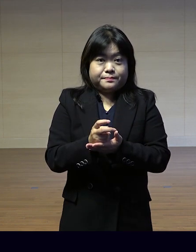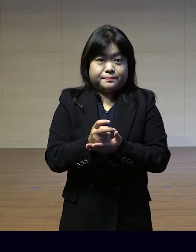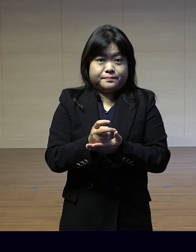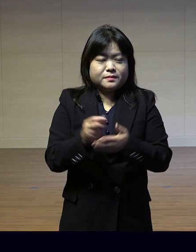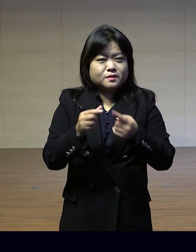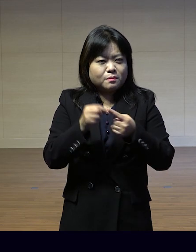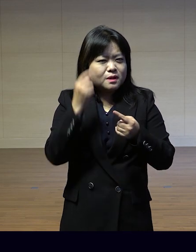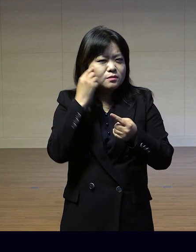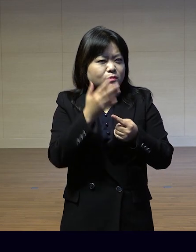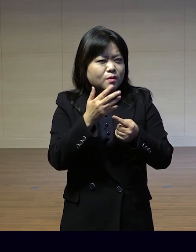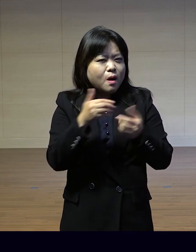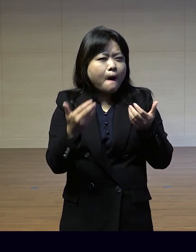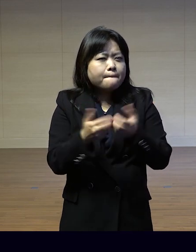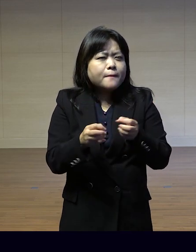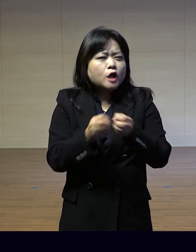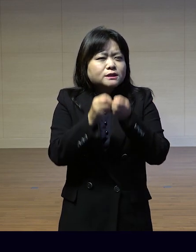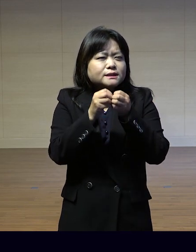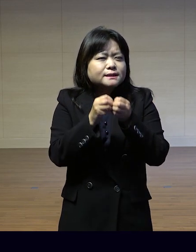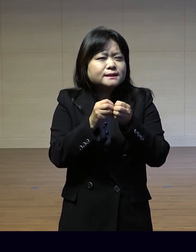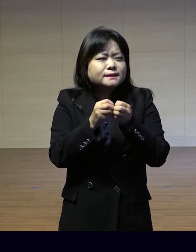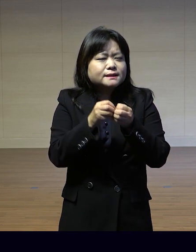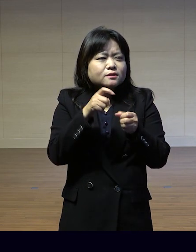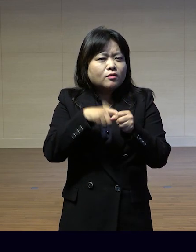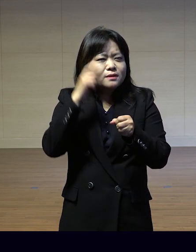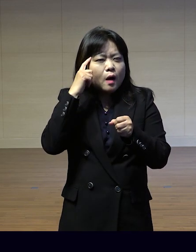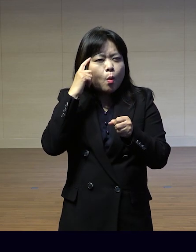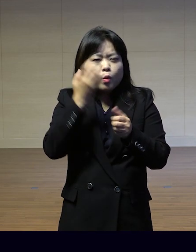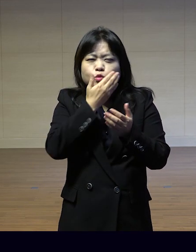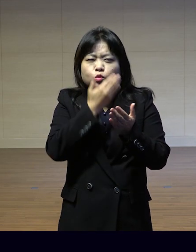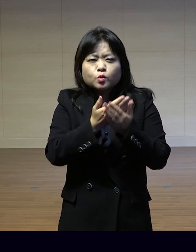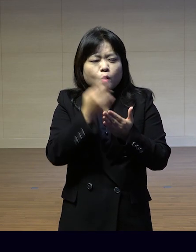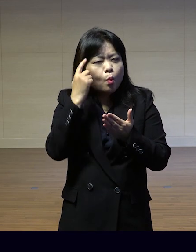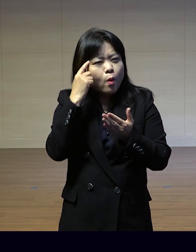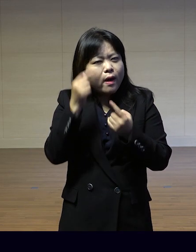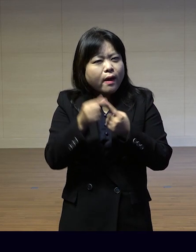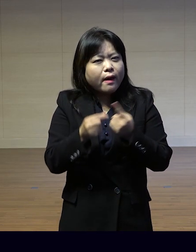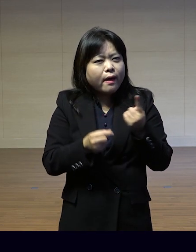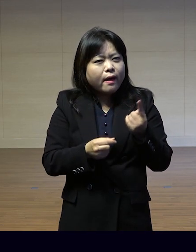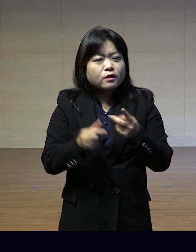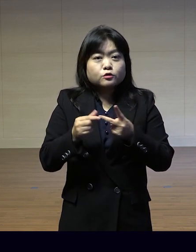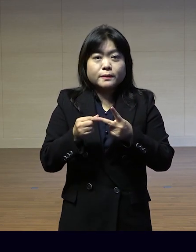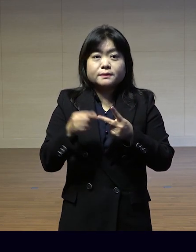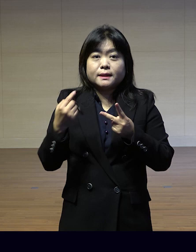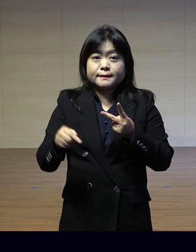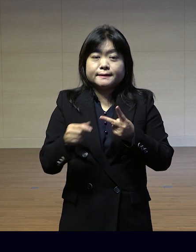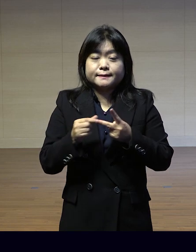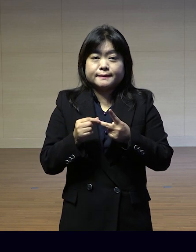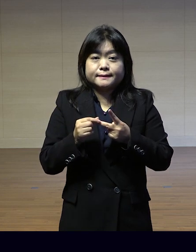첫째 질문은 왜 중요합니까? 두 번째는